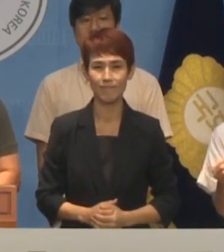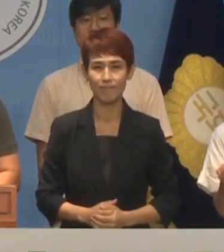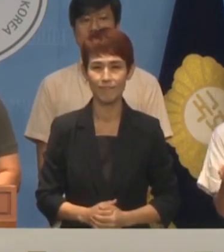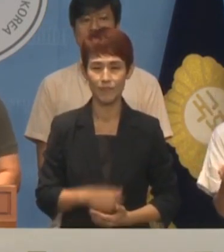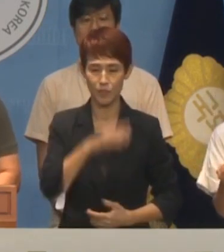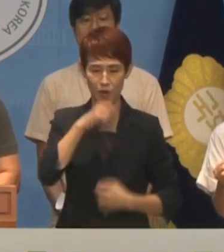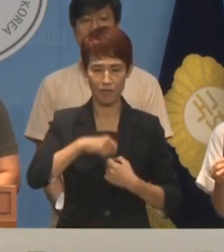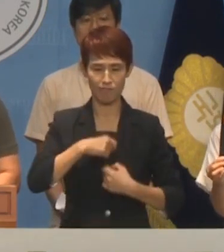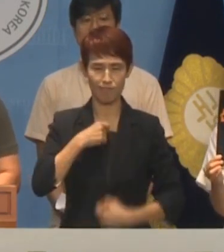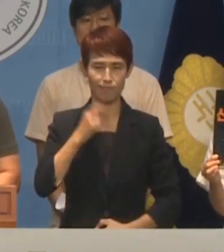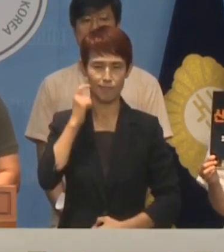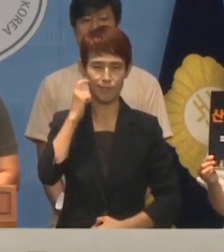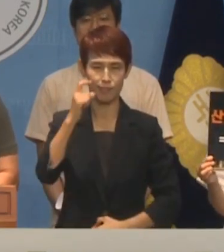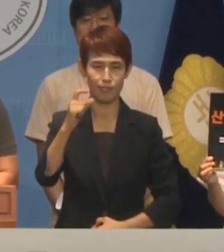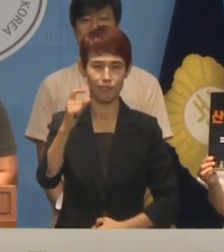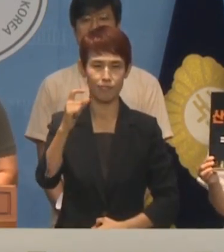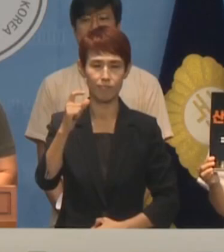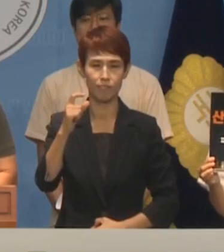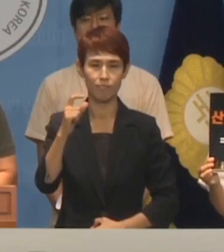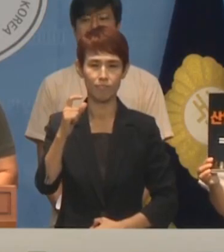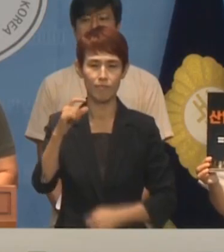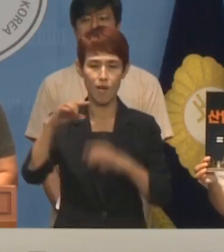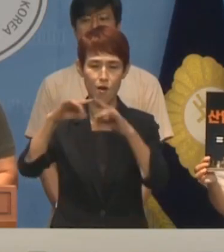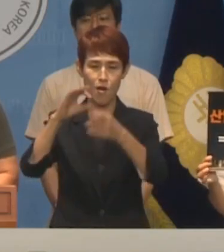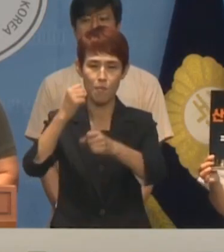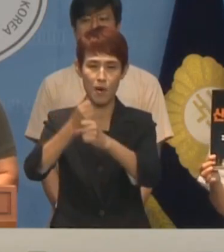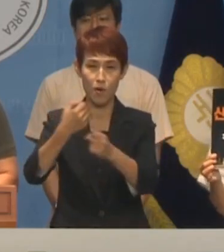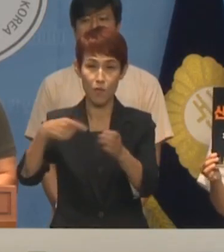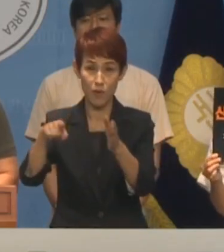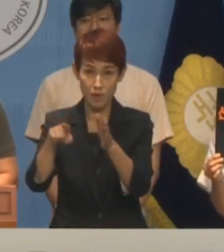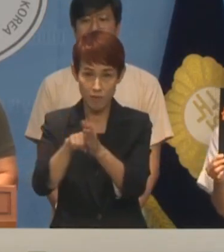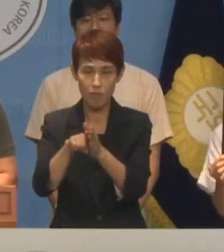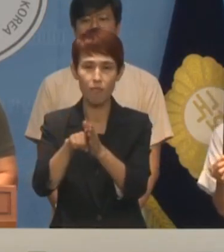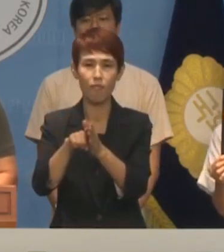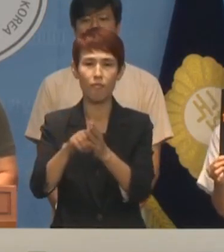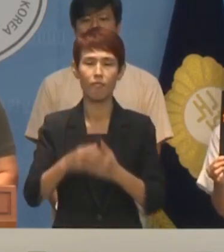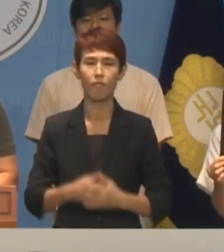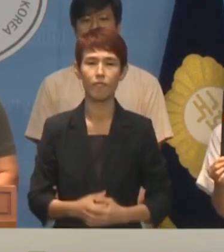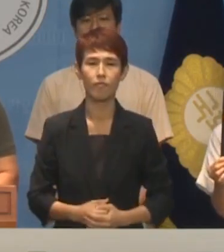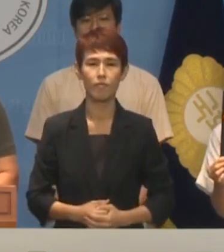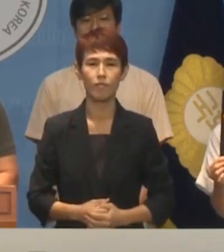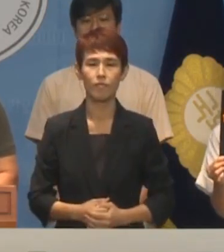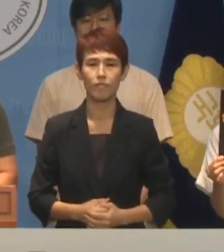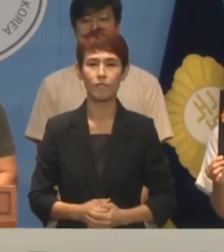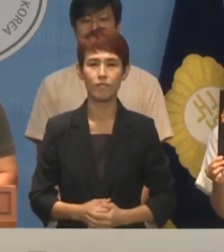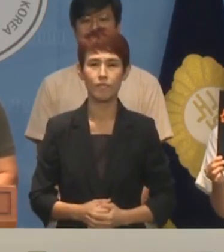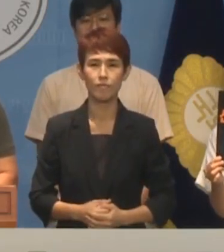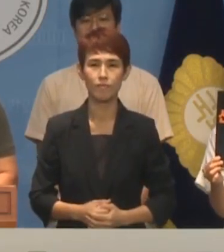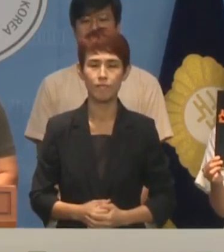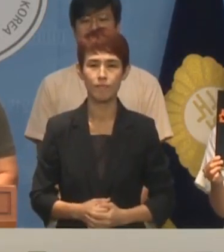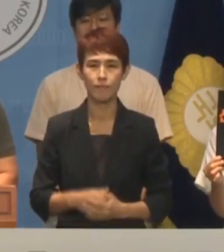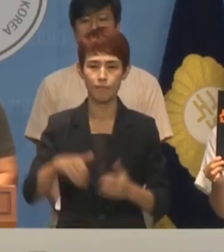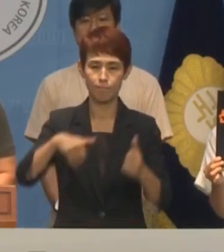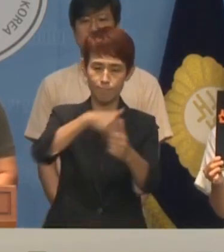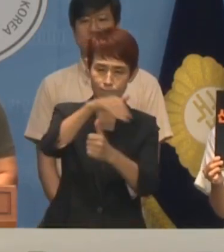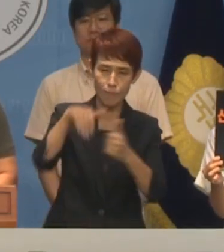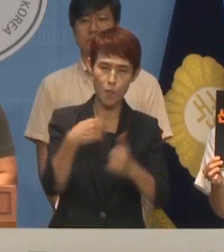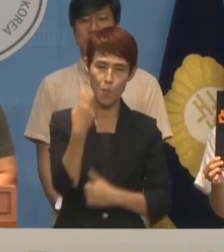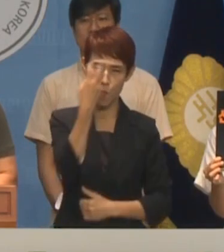정의롭고 지속 가능한 에너지 전환을 위해서는 에너지 수요와 공급의 불평등, 생태 보전과의